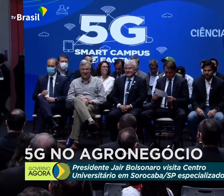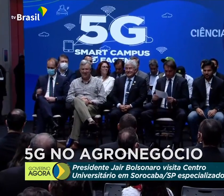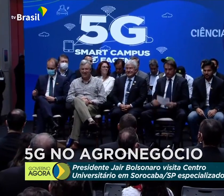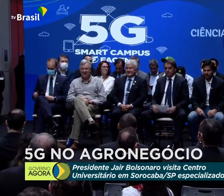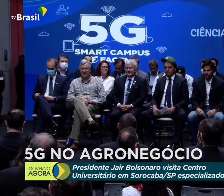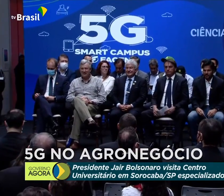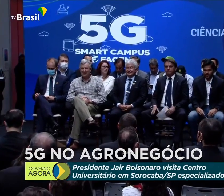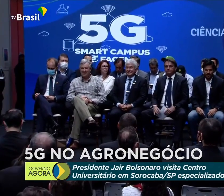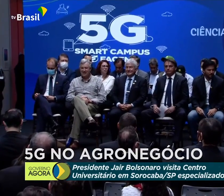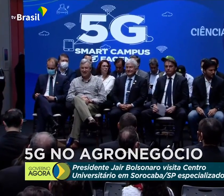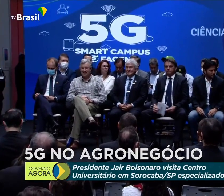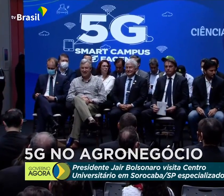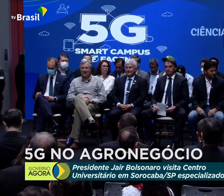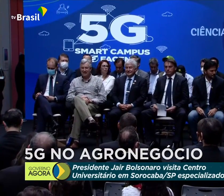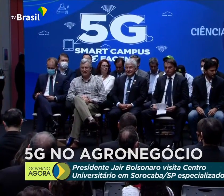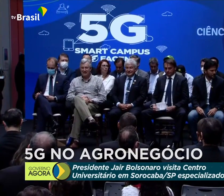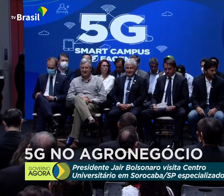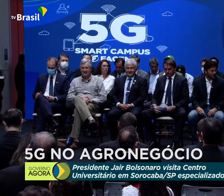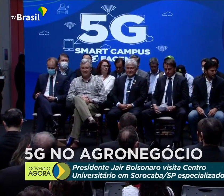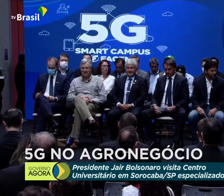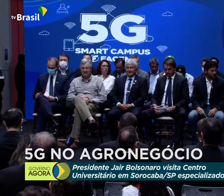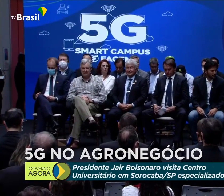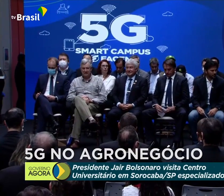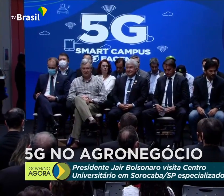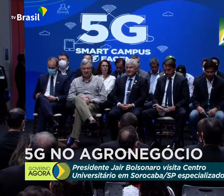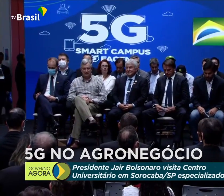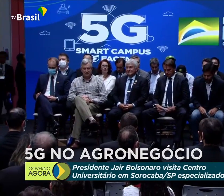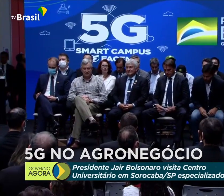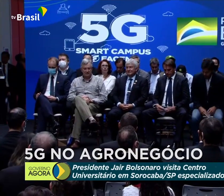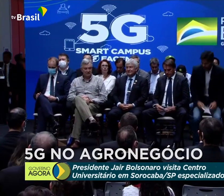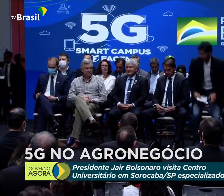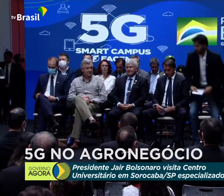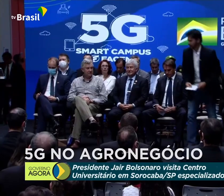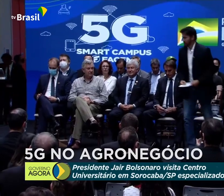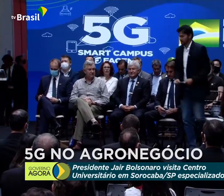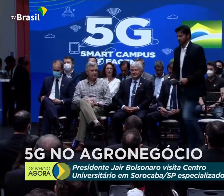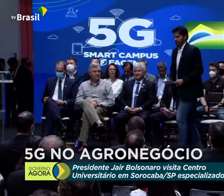Ouviremos neste momento o ministro das Comunicações, Fábio Faria.